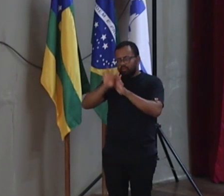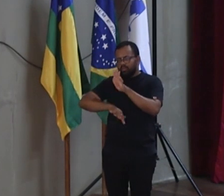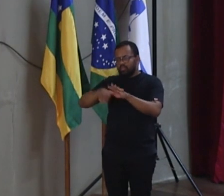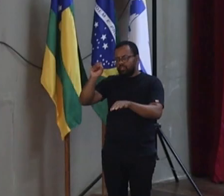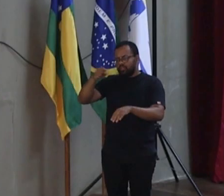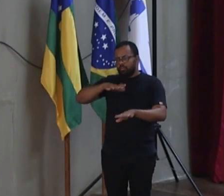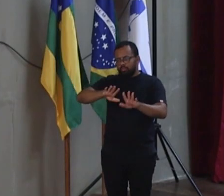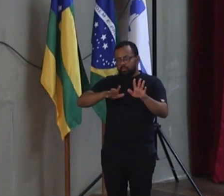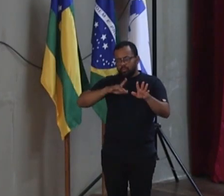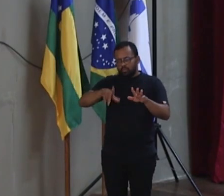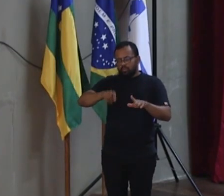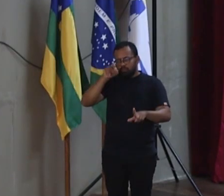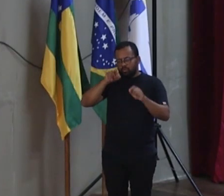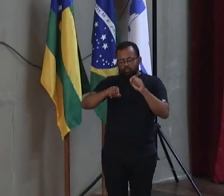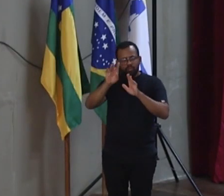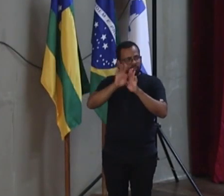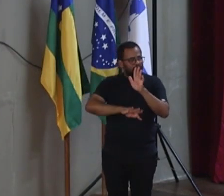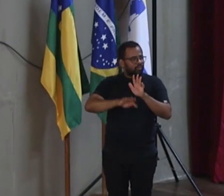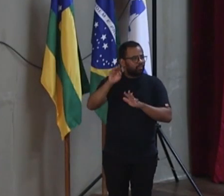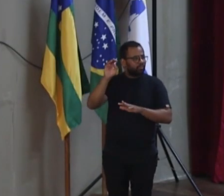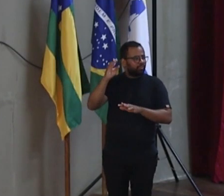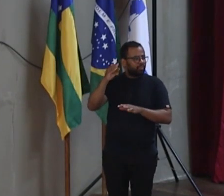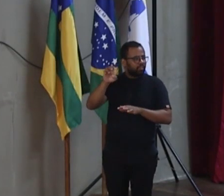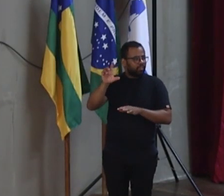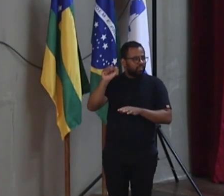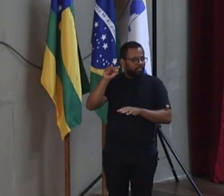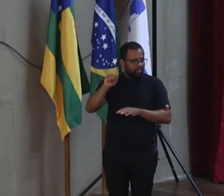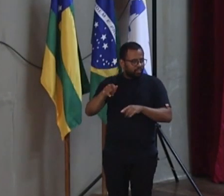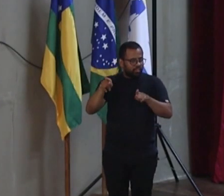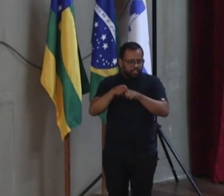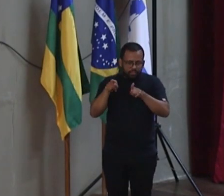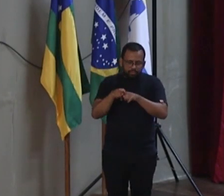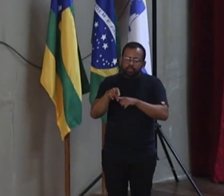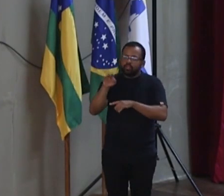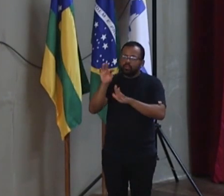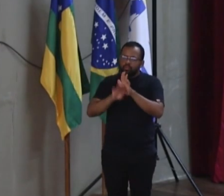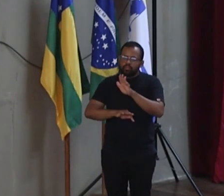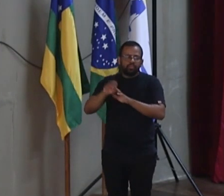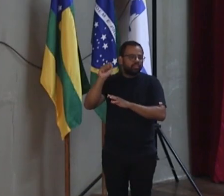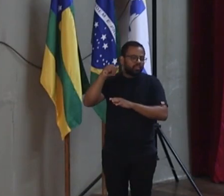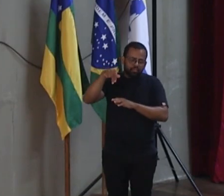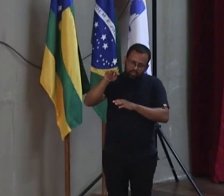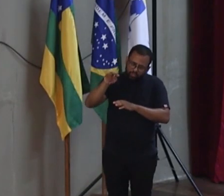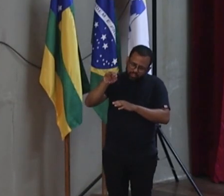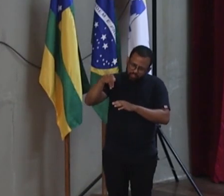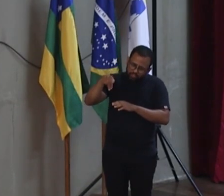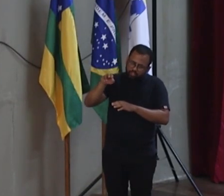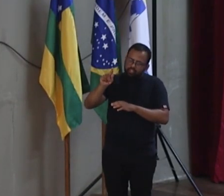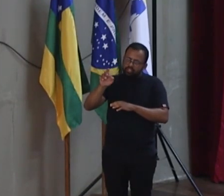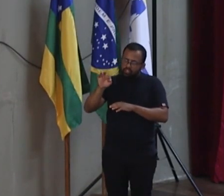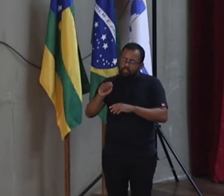mas eu escolhi o texto de Celani. E o texto de Angela Kleiman, afinal, que é